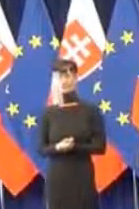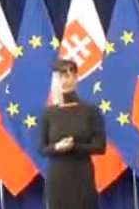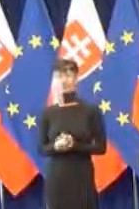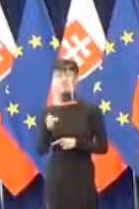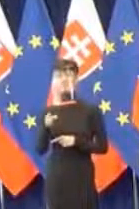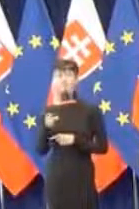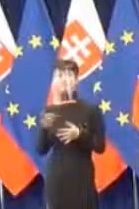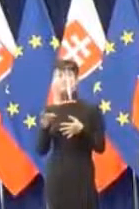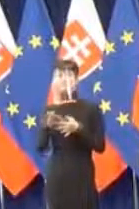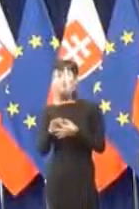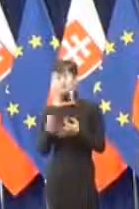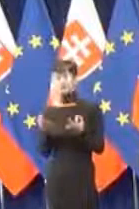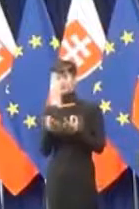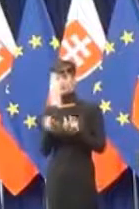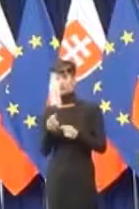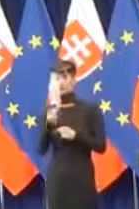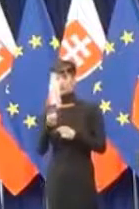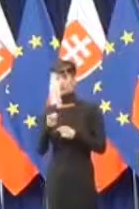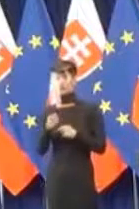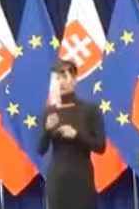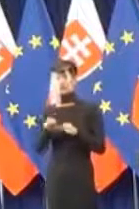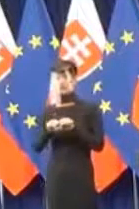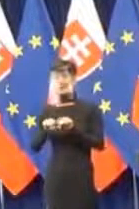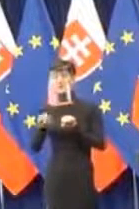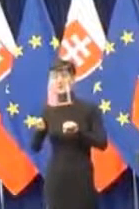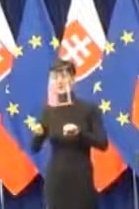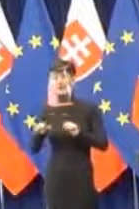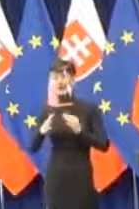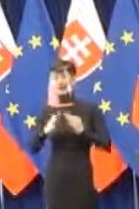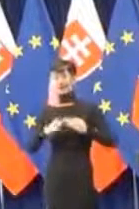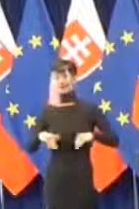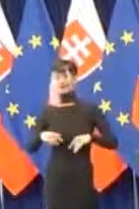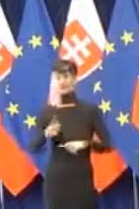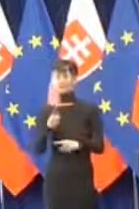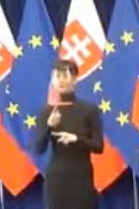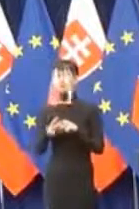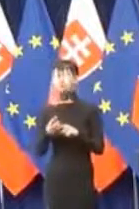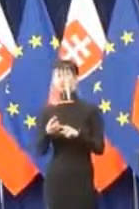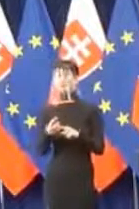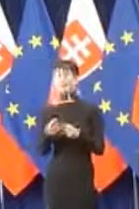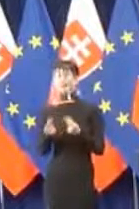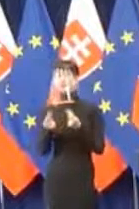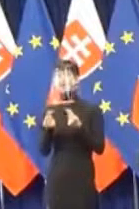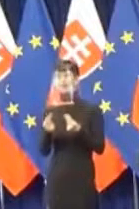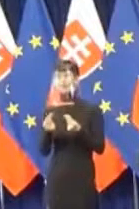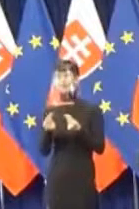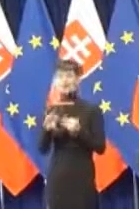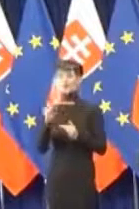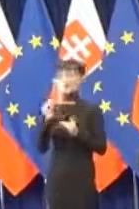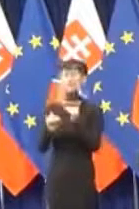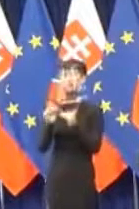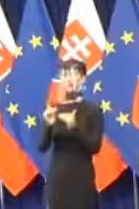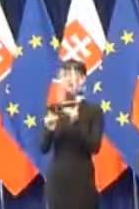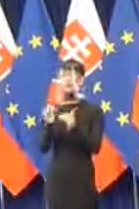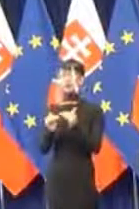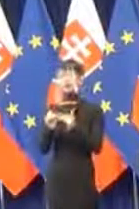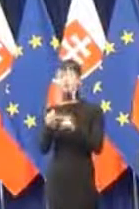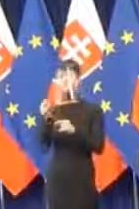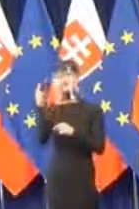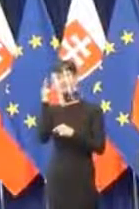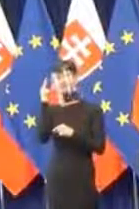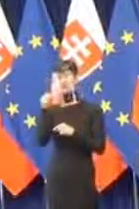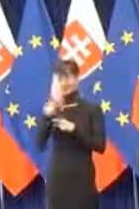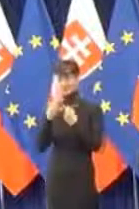to postavené na báze likvidity bank a na báze kapitálovej primeranosti, kde slovenské banky majú jednu z